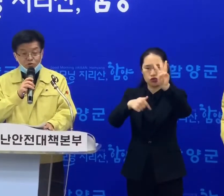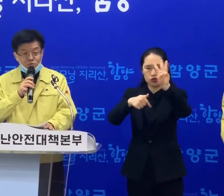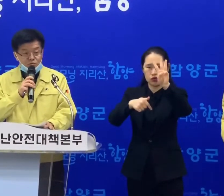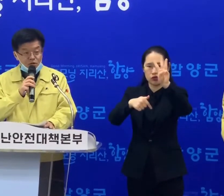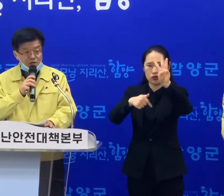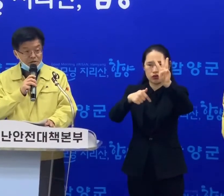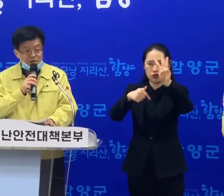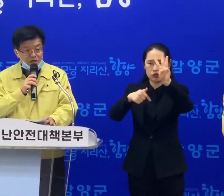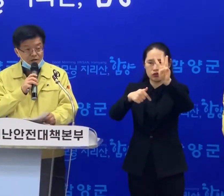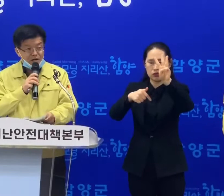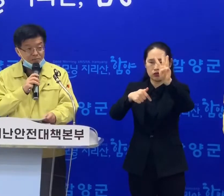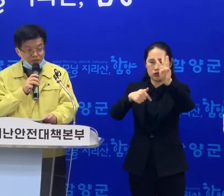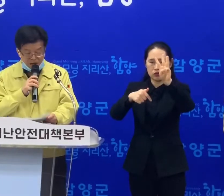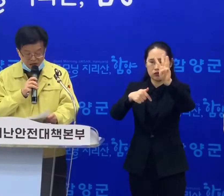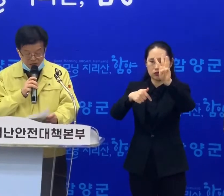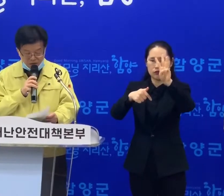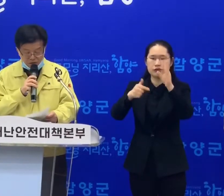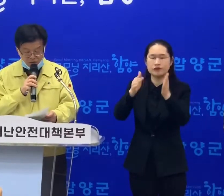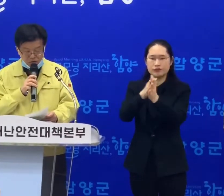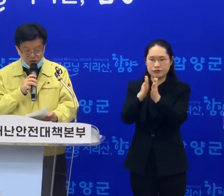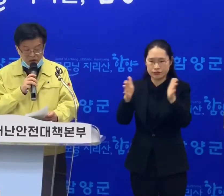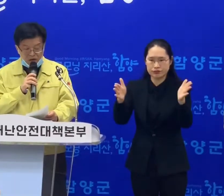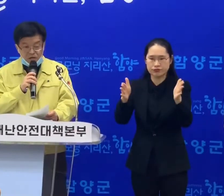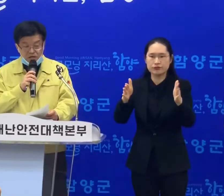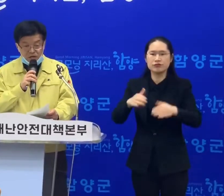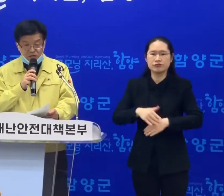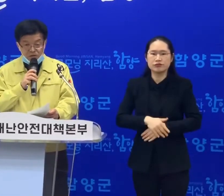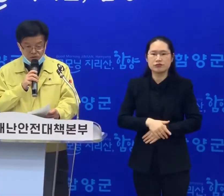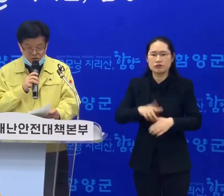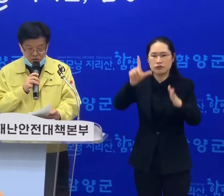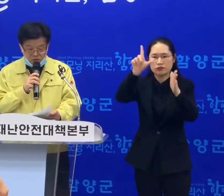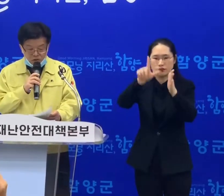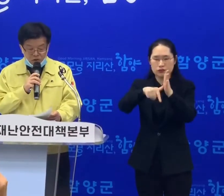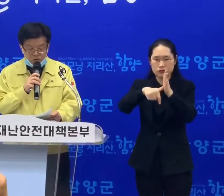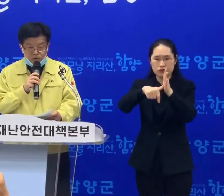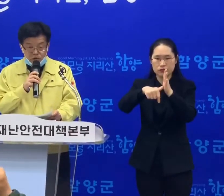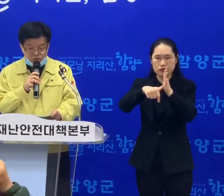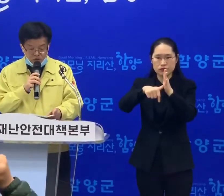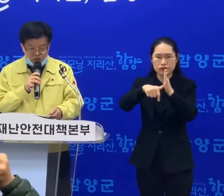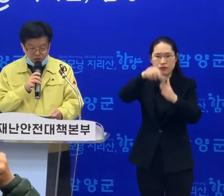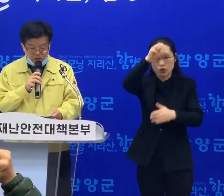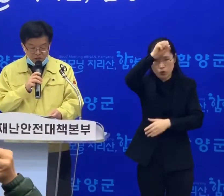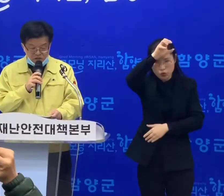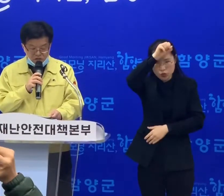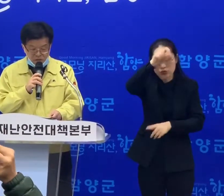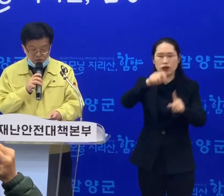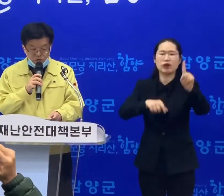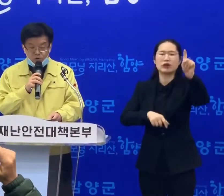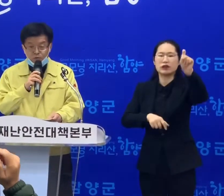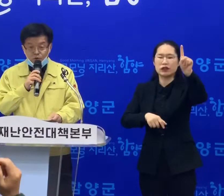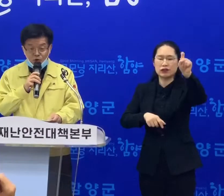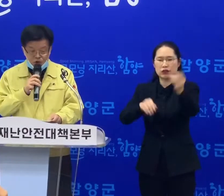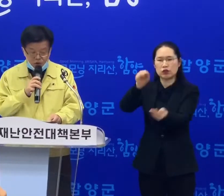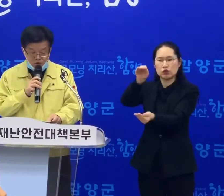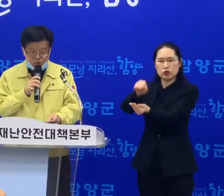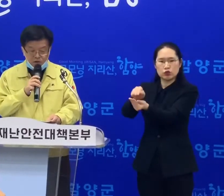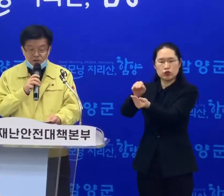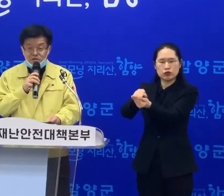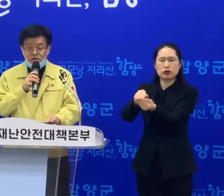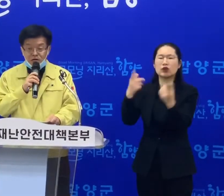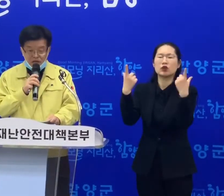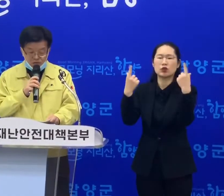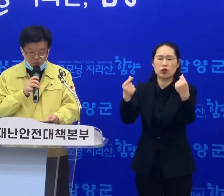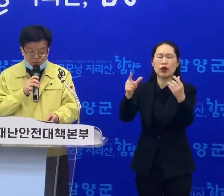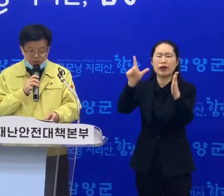제한을 공적 물량은 제한을 합니다. 그리고 이제 시간은 우체국이 일하시면 농업도